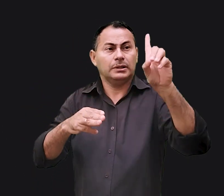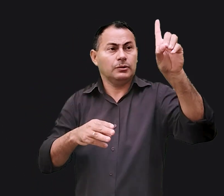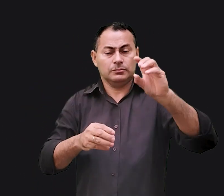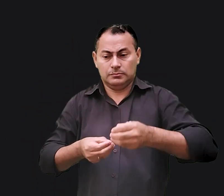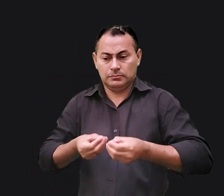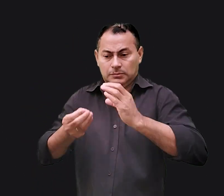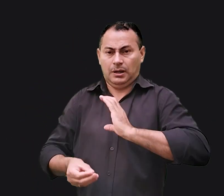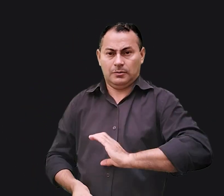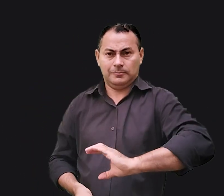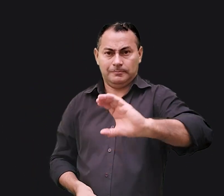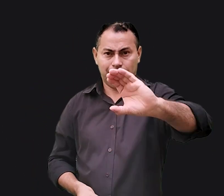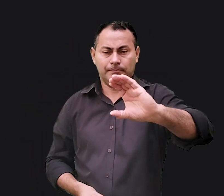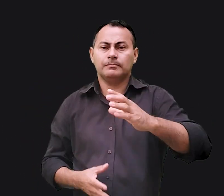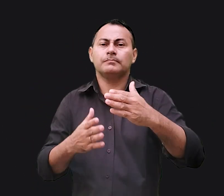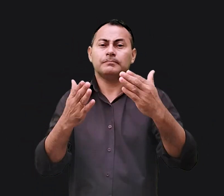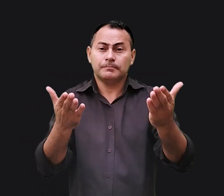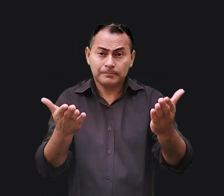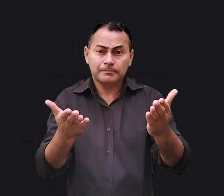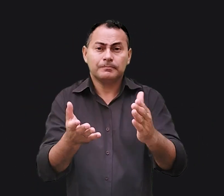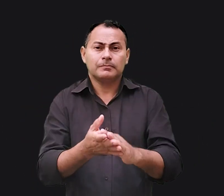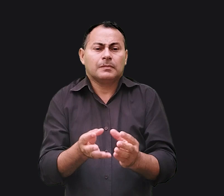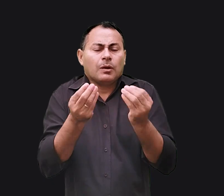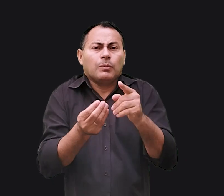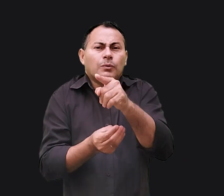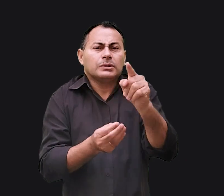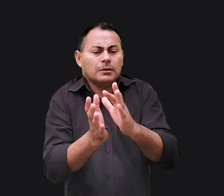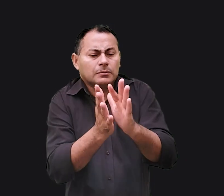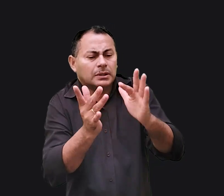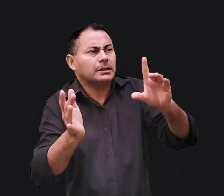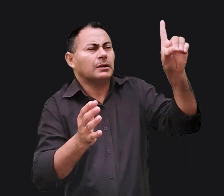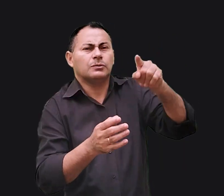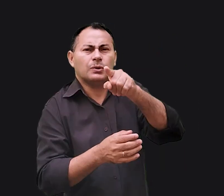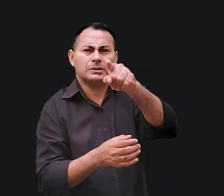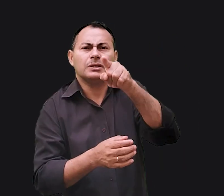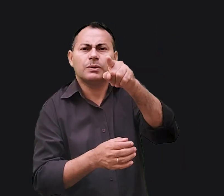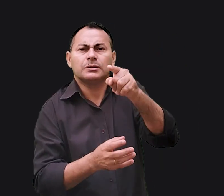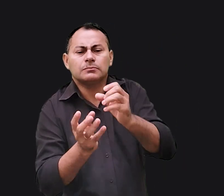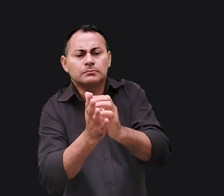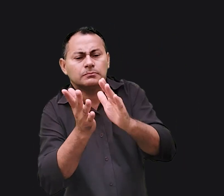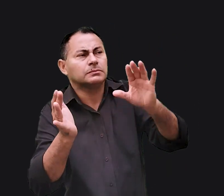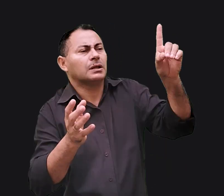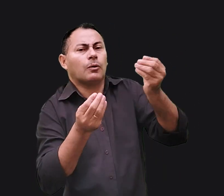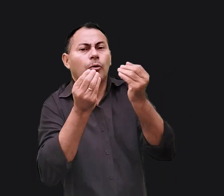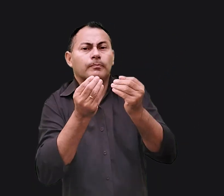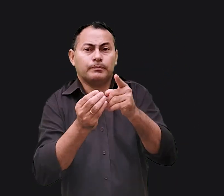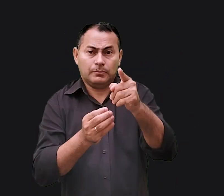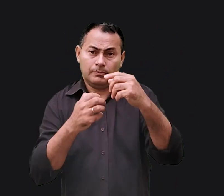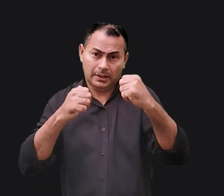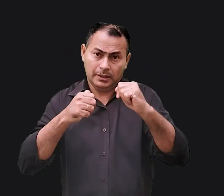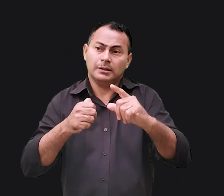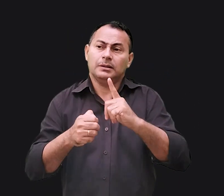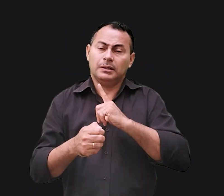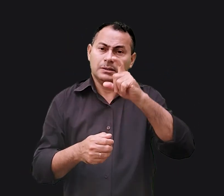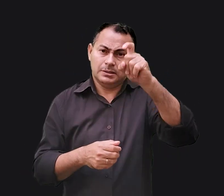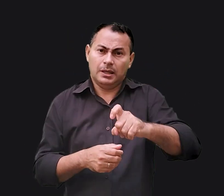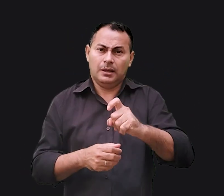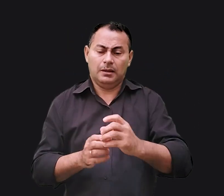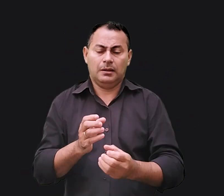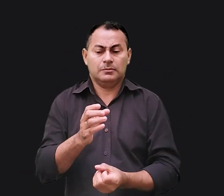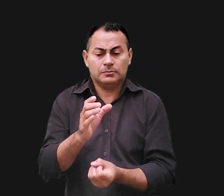confiado. Então, como você glorifica a Deus, hein? Para glorificar a Deus, você tem que ser